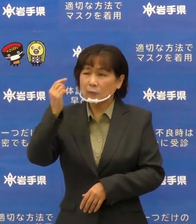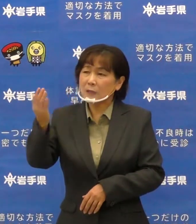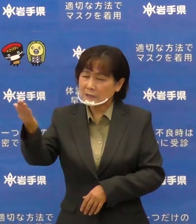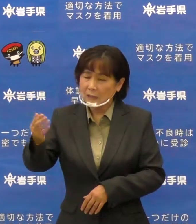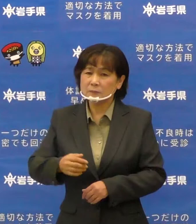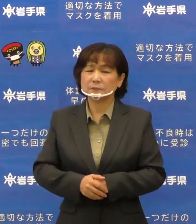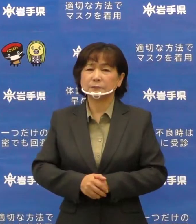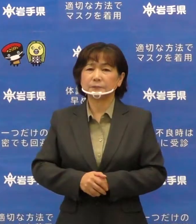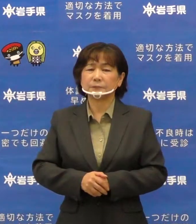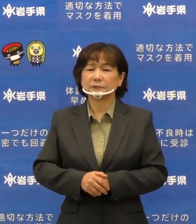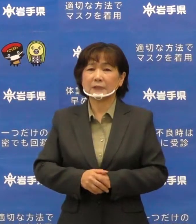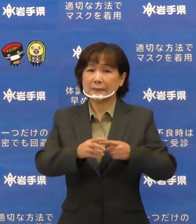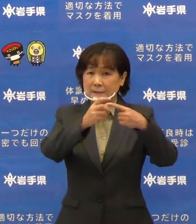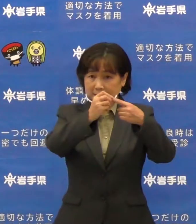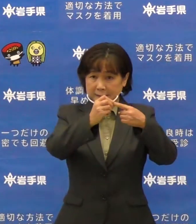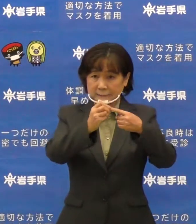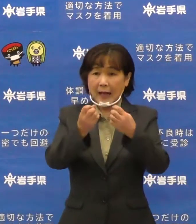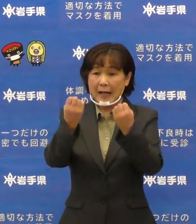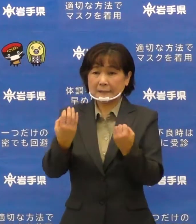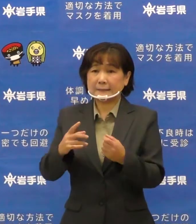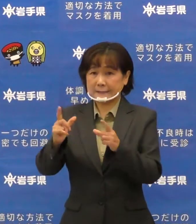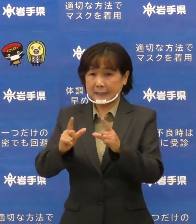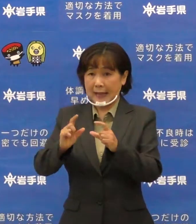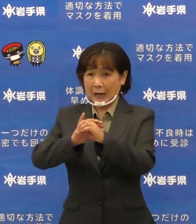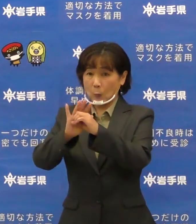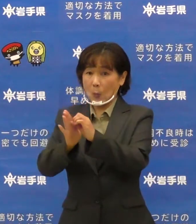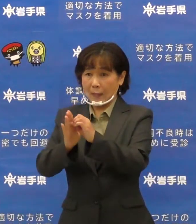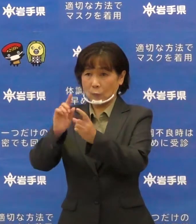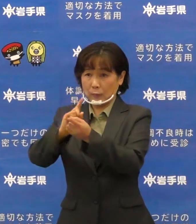策、そしてそれとセットで、